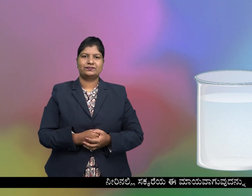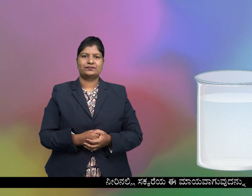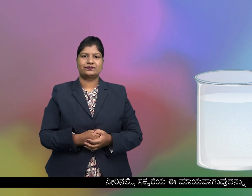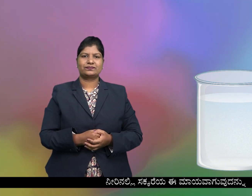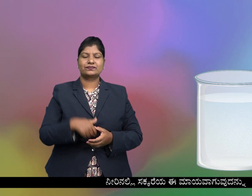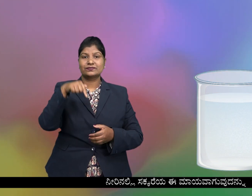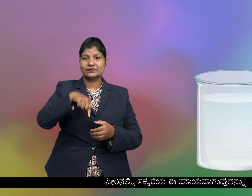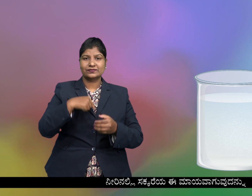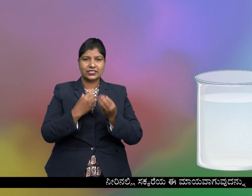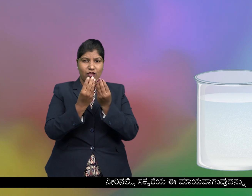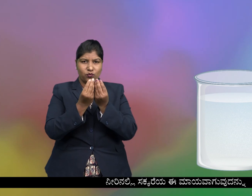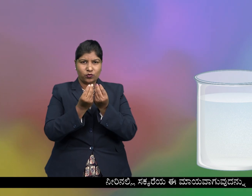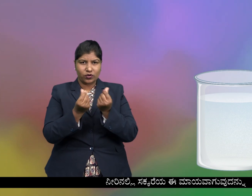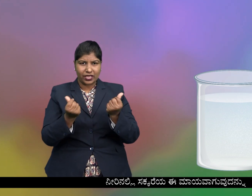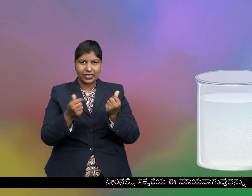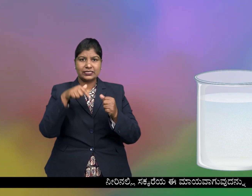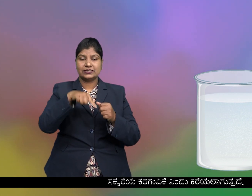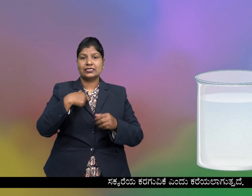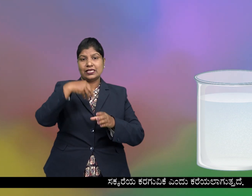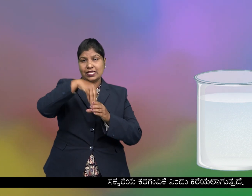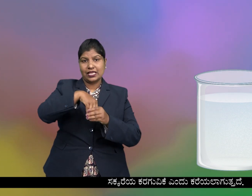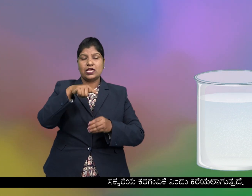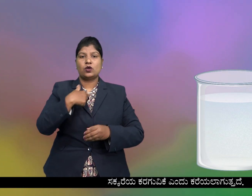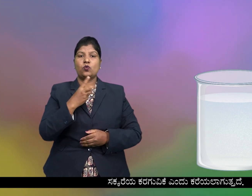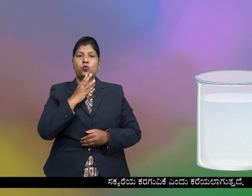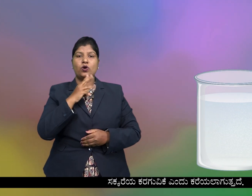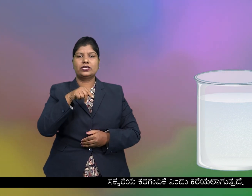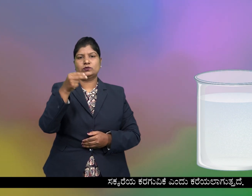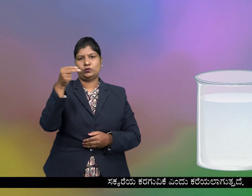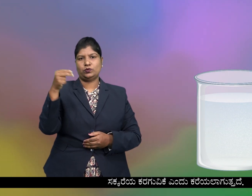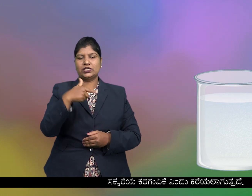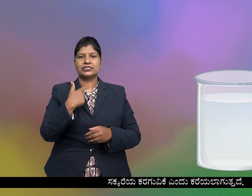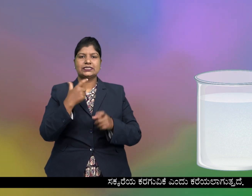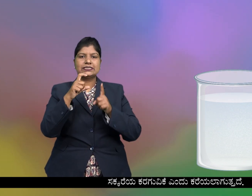ನೀರಿನಲ್ಲಿ ಸಕ್ಕರೆಯ ಈ ಮಾಯವಾಗುವುದನ್ನ ಸಕ್ಕರೆಯ ಕರಗುವಿಕೆ ಅಂತ ಹೇಳ್ತಾರೆ.